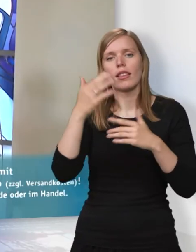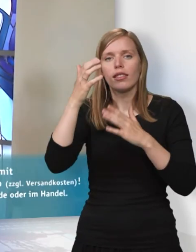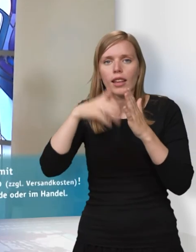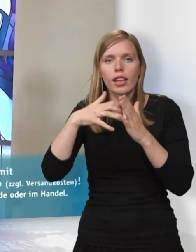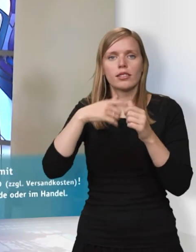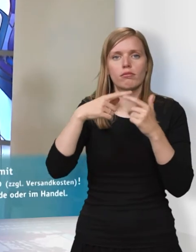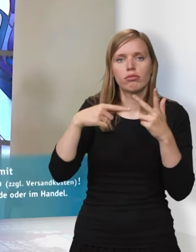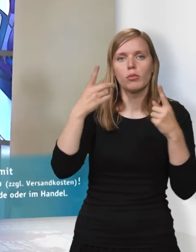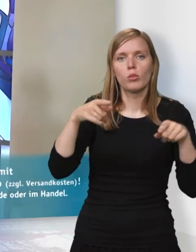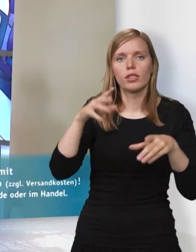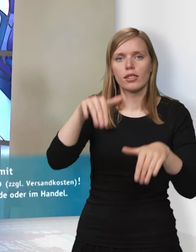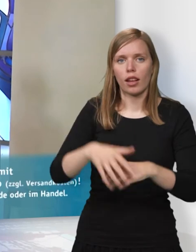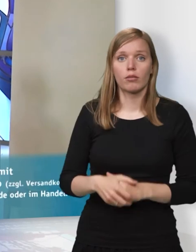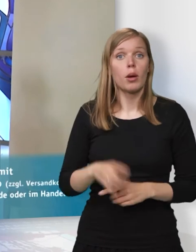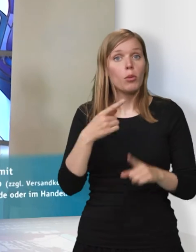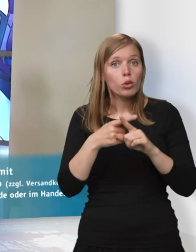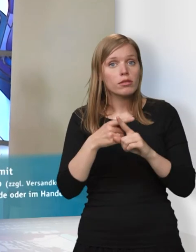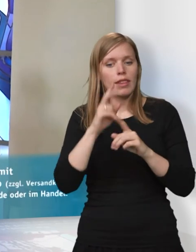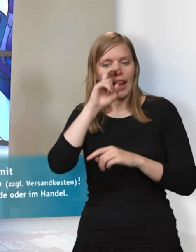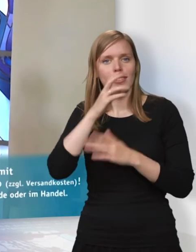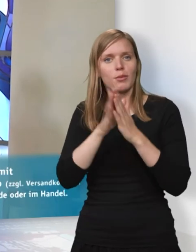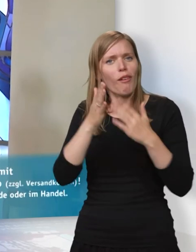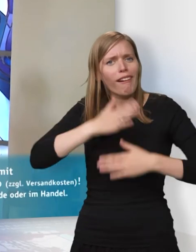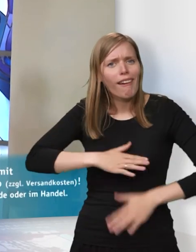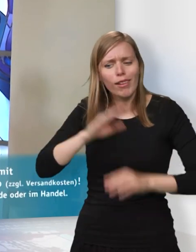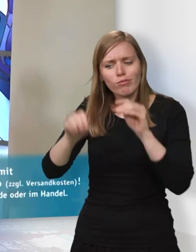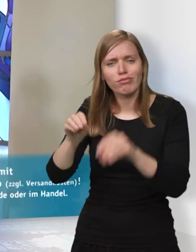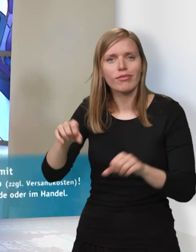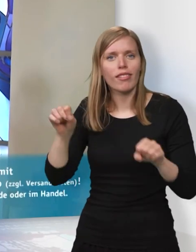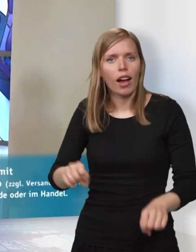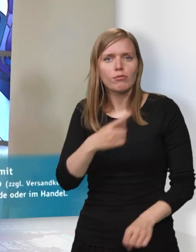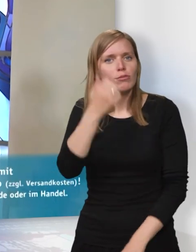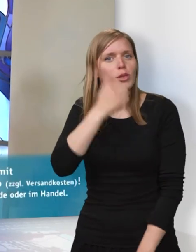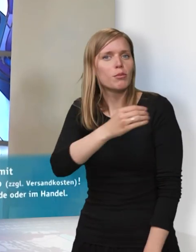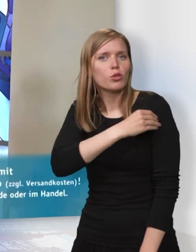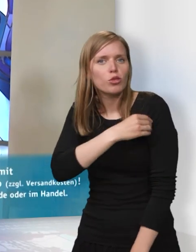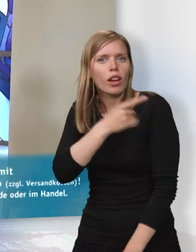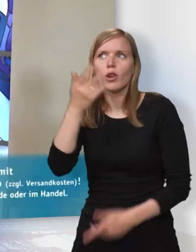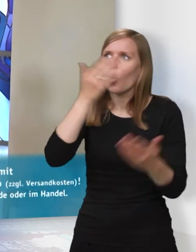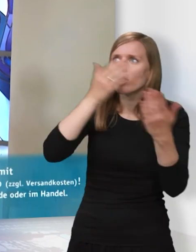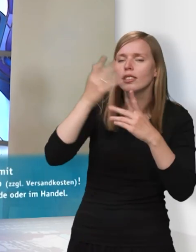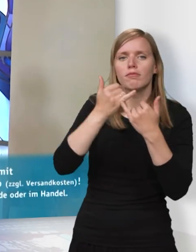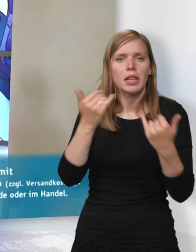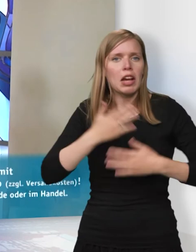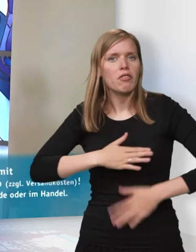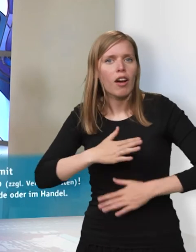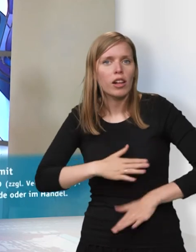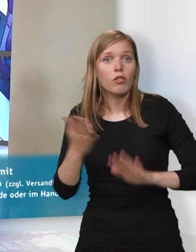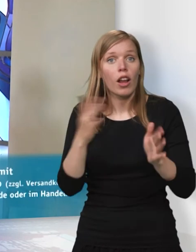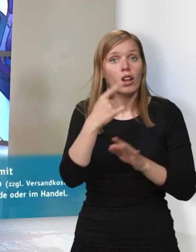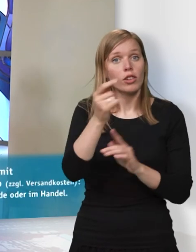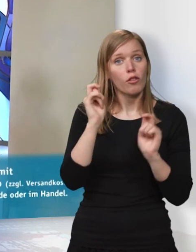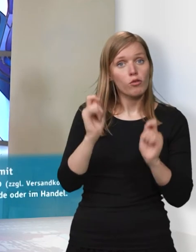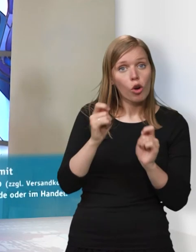im Gästebuch gerne einen Eintrag hinterlassen. Sagen Sie uns, wie es Ihnen geht mit diesem Gottesdienst. Vielleicht haben Sie auch